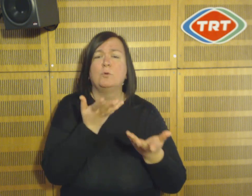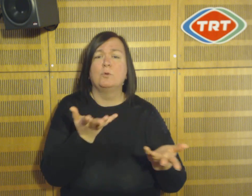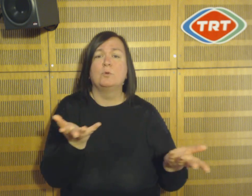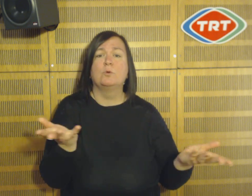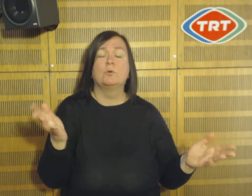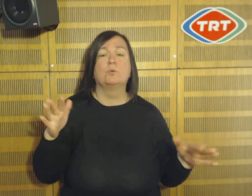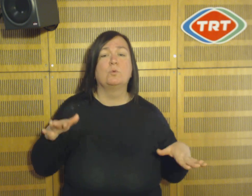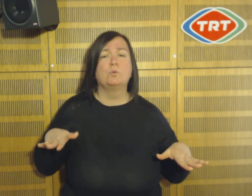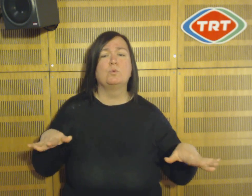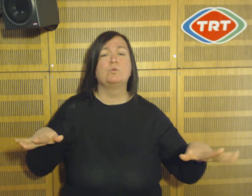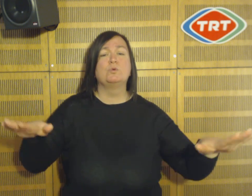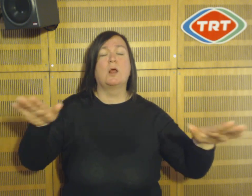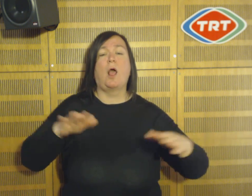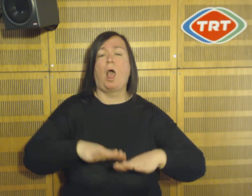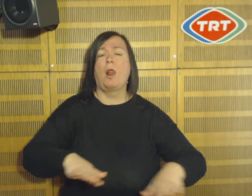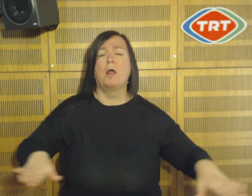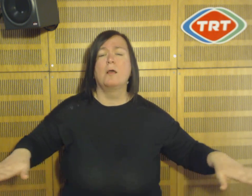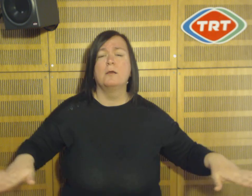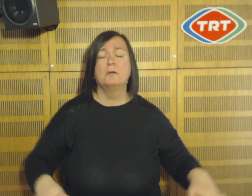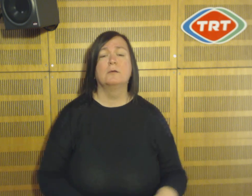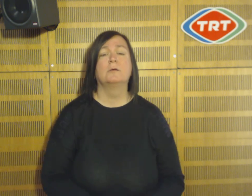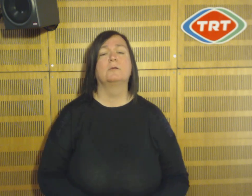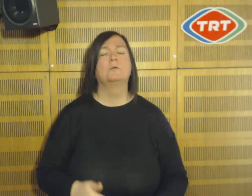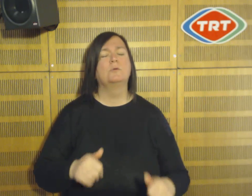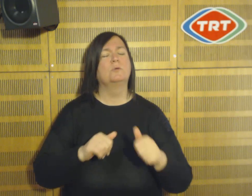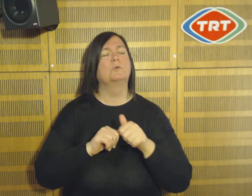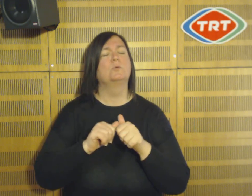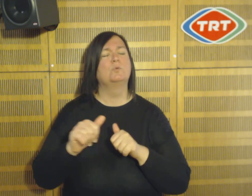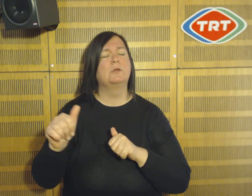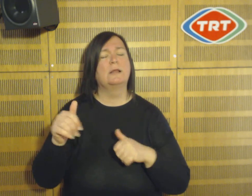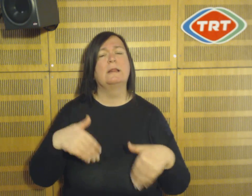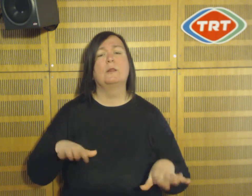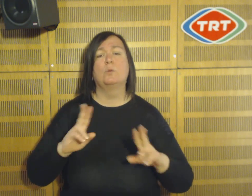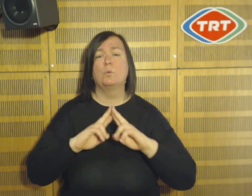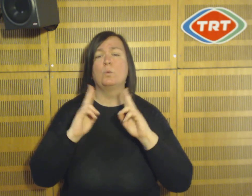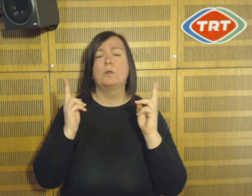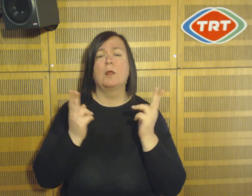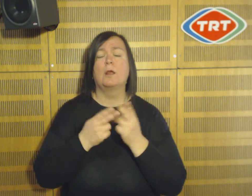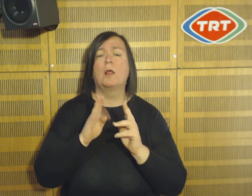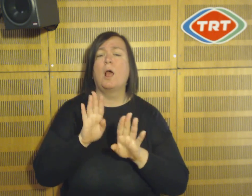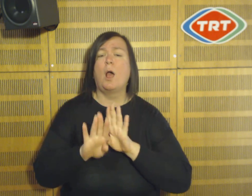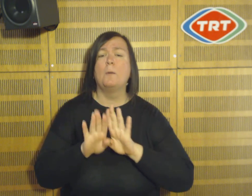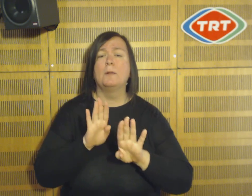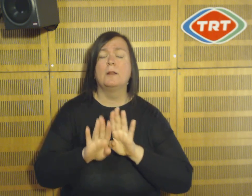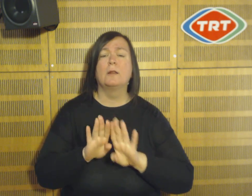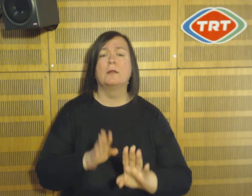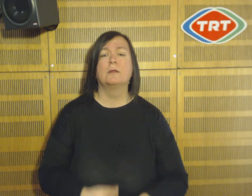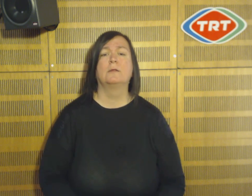Uçan halılar uzak değil dünyanın kadınları